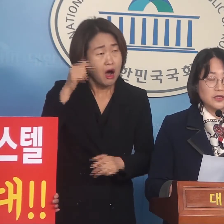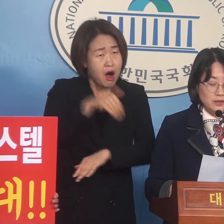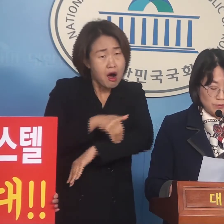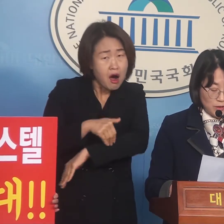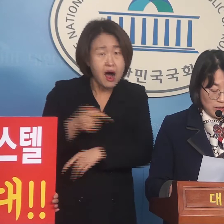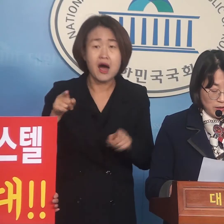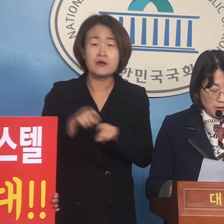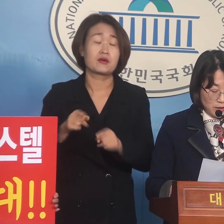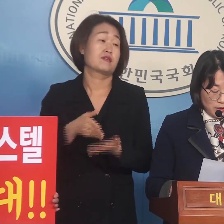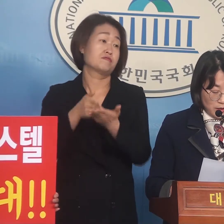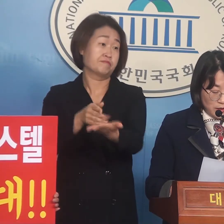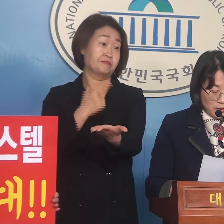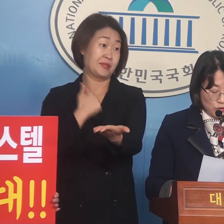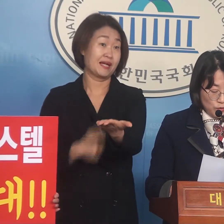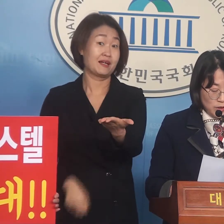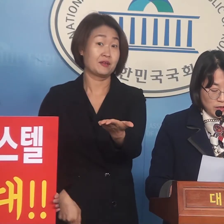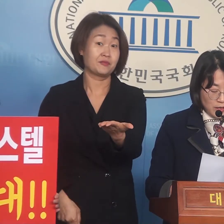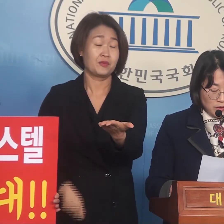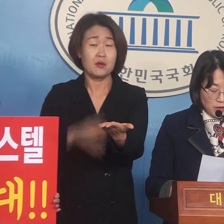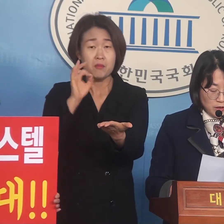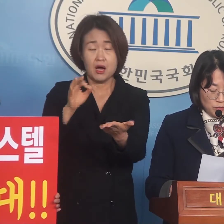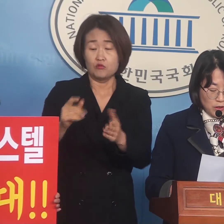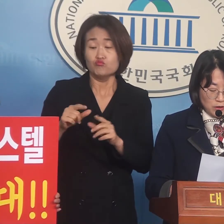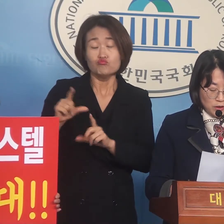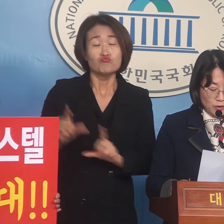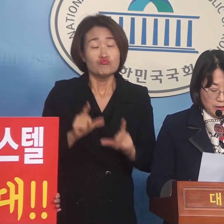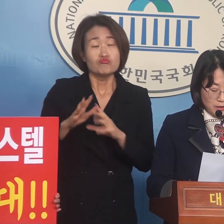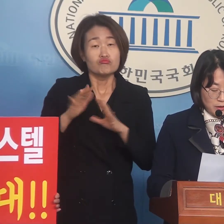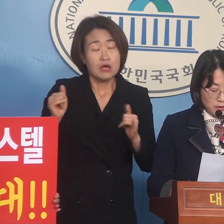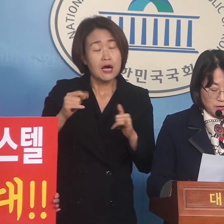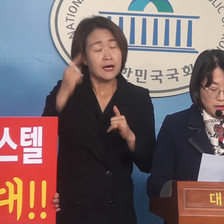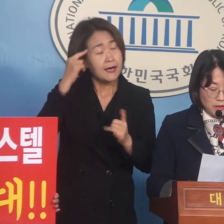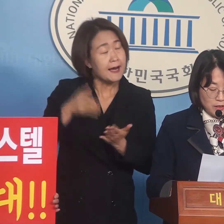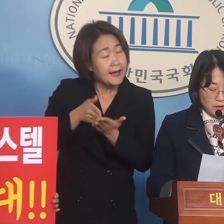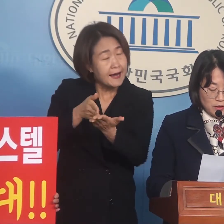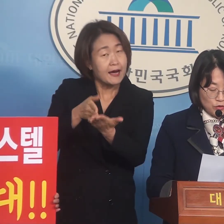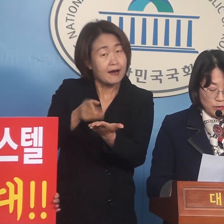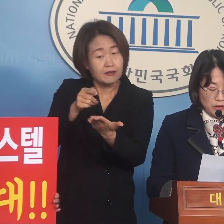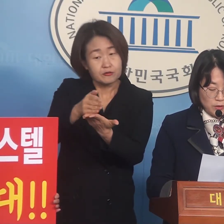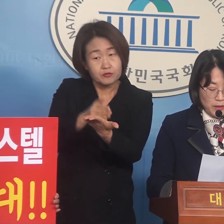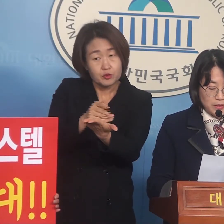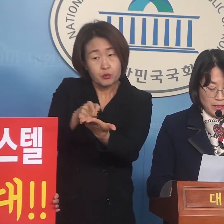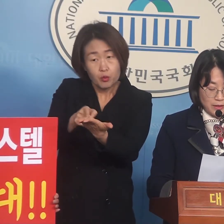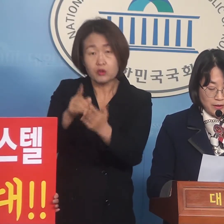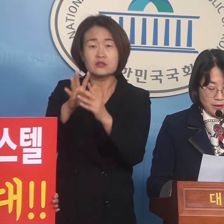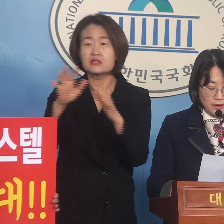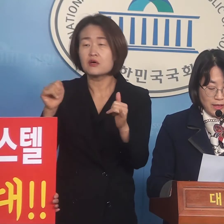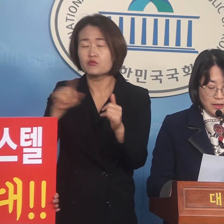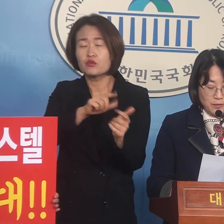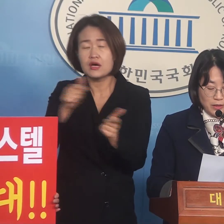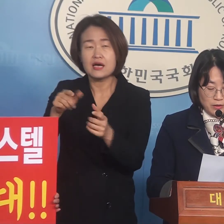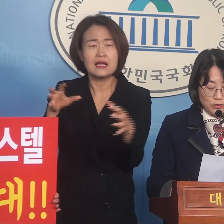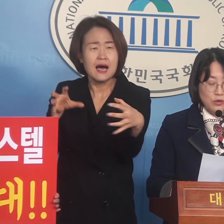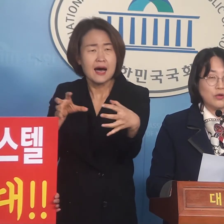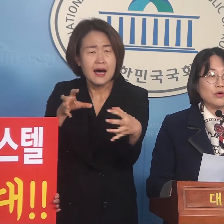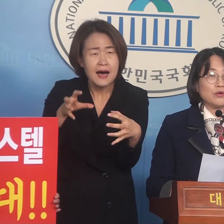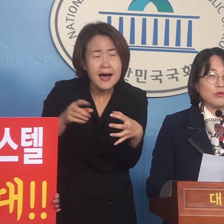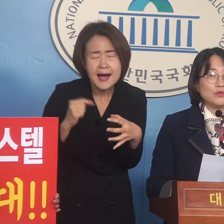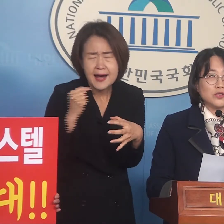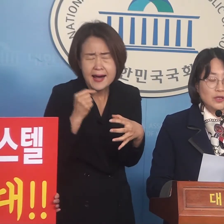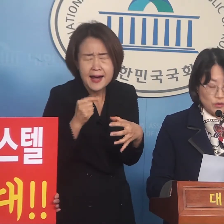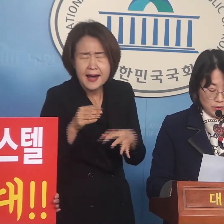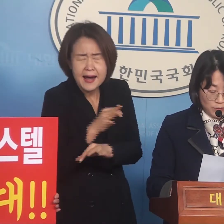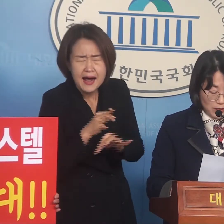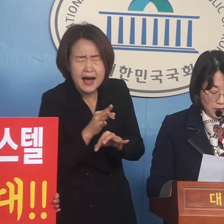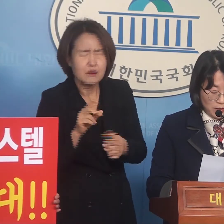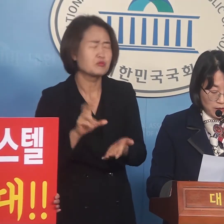함께 지시했습니다. 이 주민제안서가 접수된 이후 안양시는 해당 지역 주민들을 배제한 깜깜이 행정으로